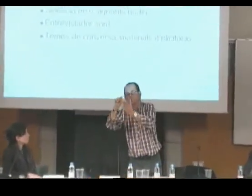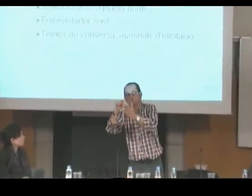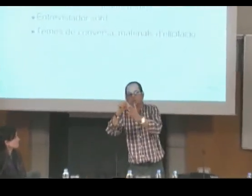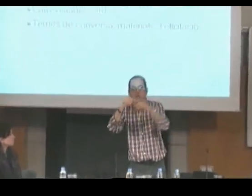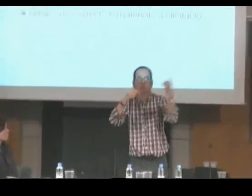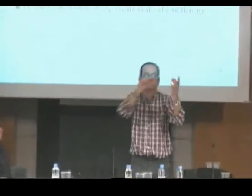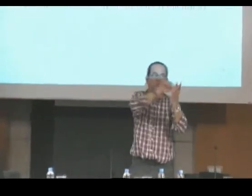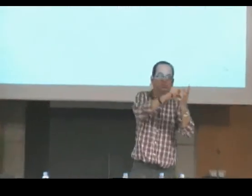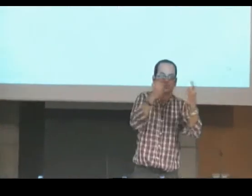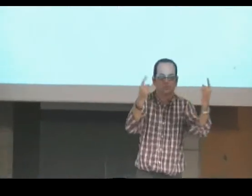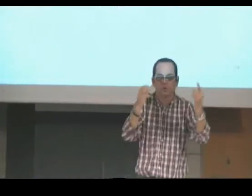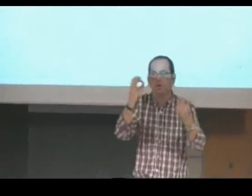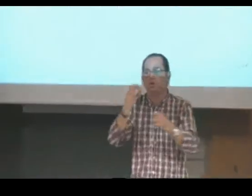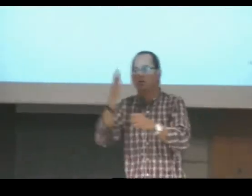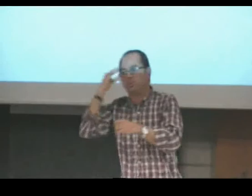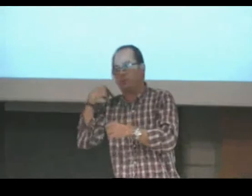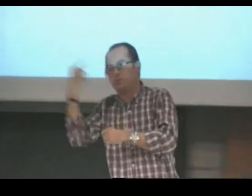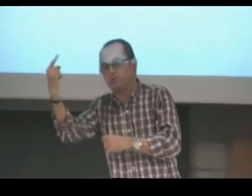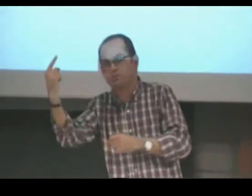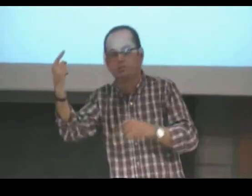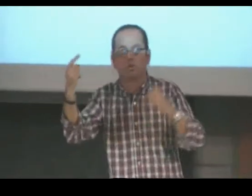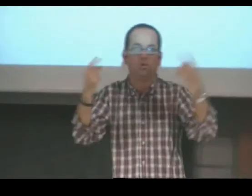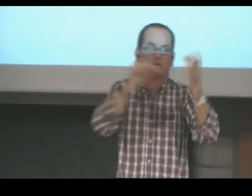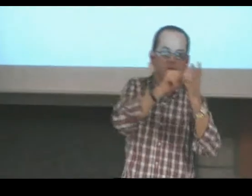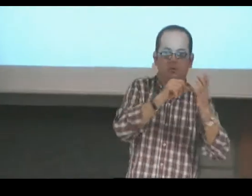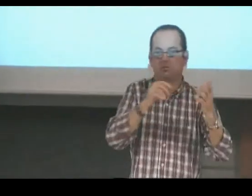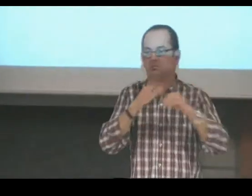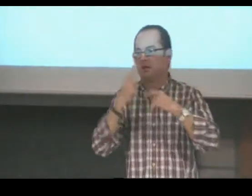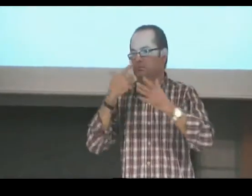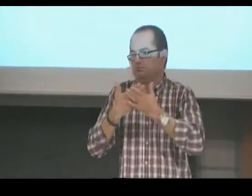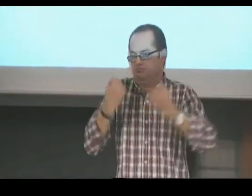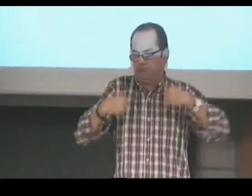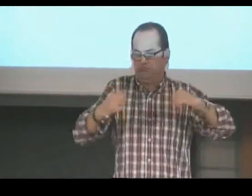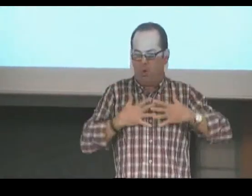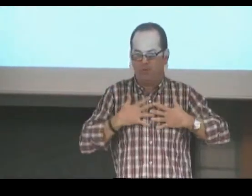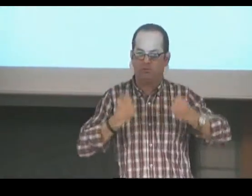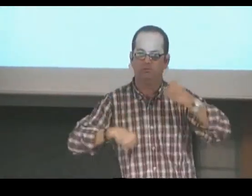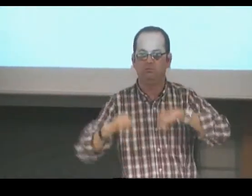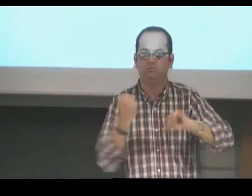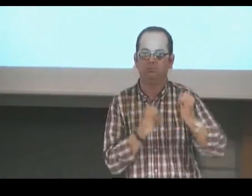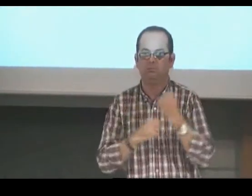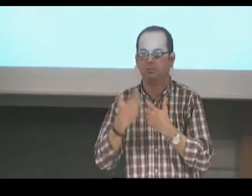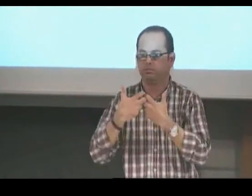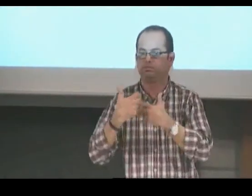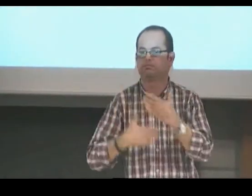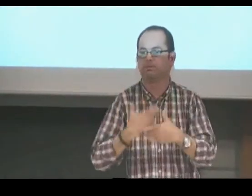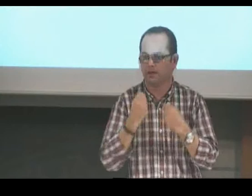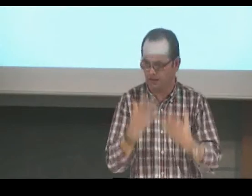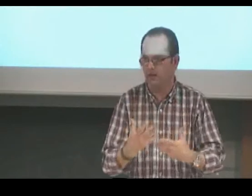hem de triar una regió geogràfica, un poble, una ciutat, per tal